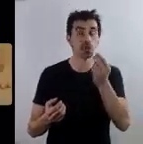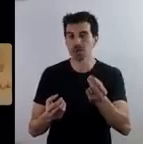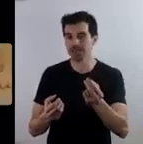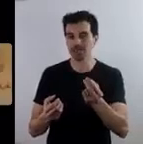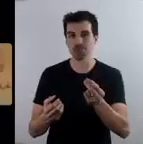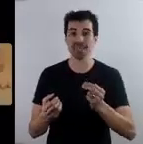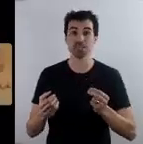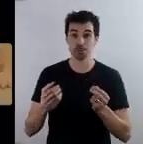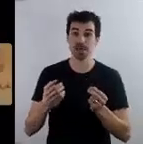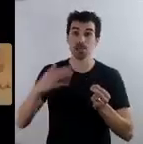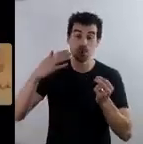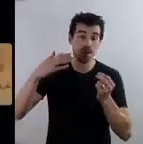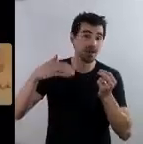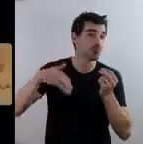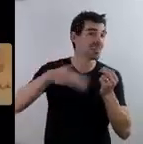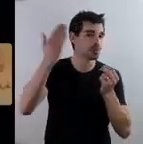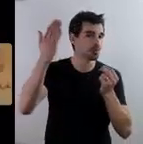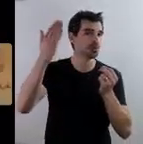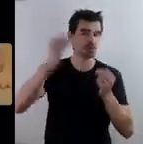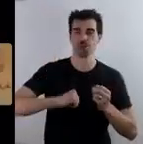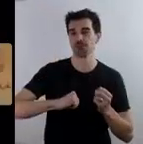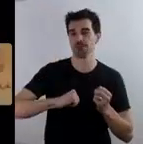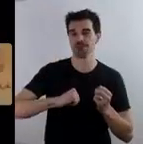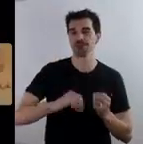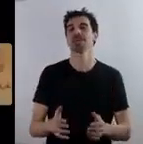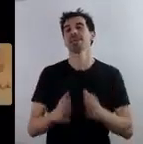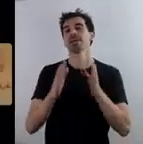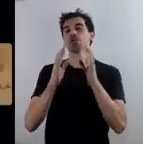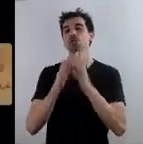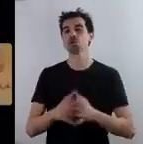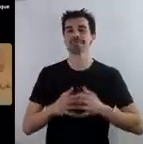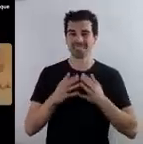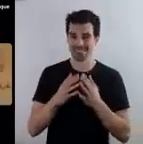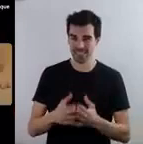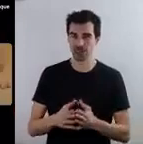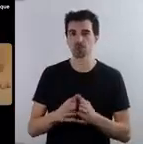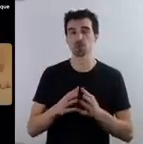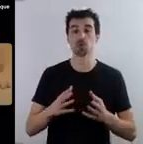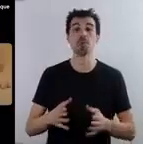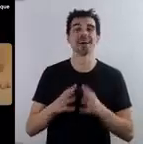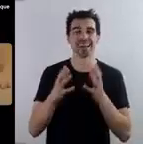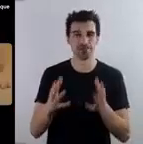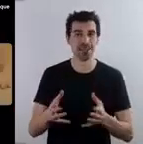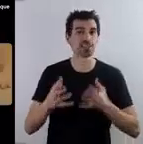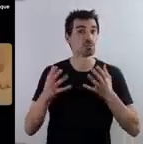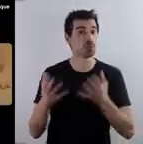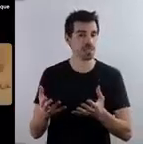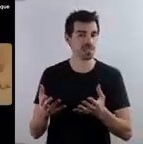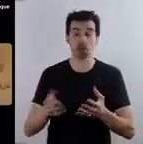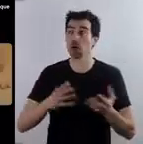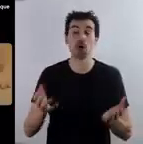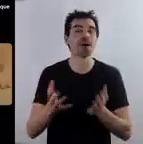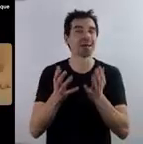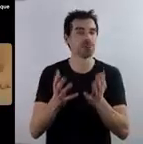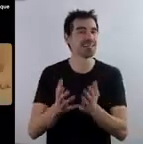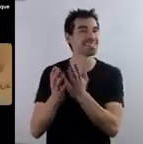c'est cette contraction qui est responsable de la flexion de la jambe. Toute cette séquence se nomme réflexe